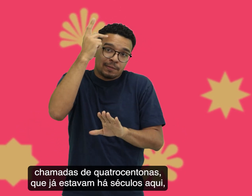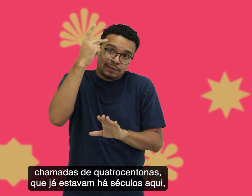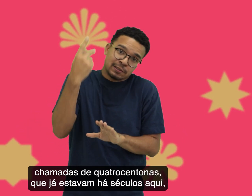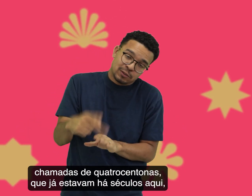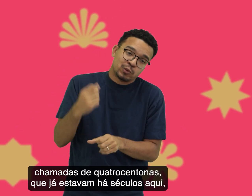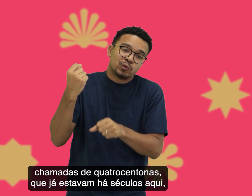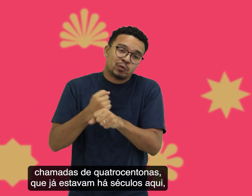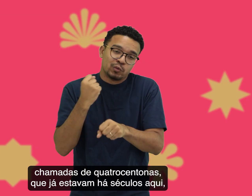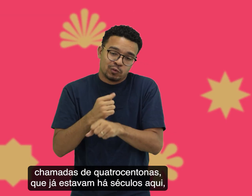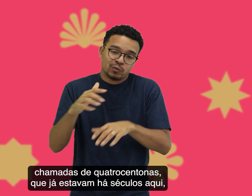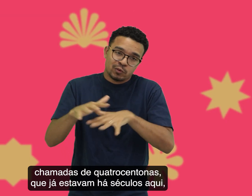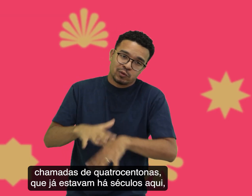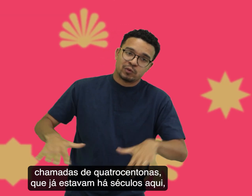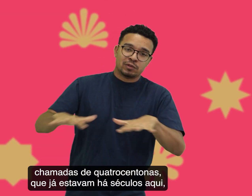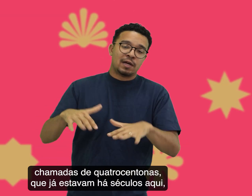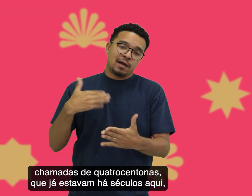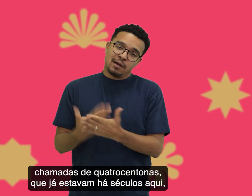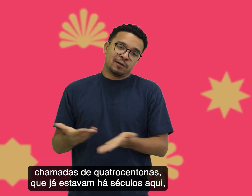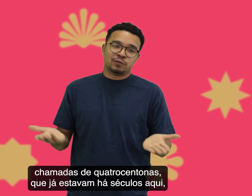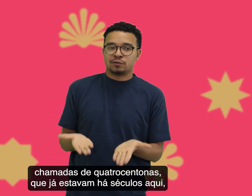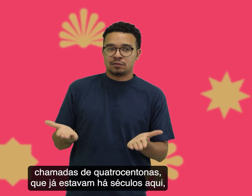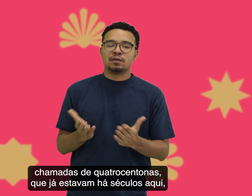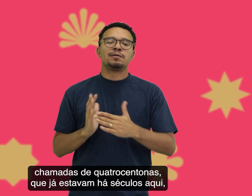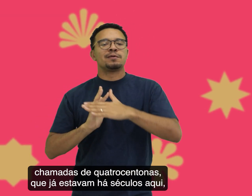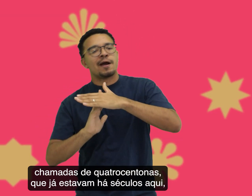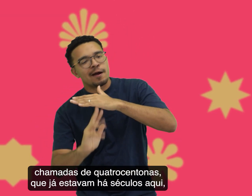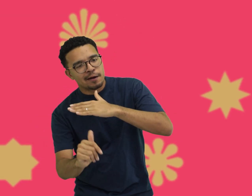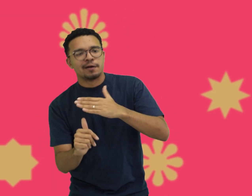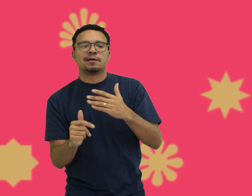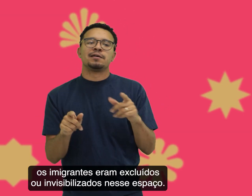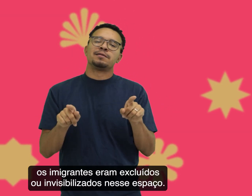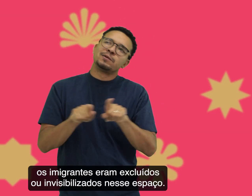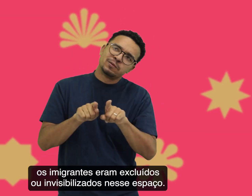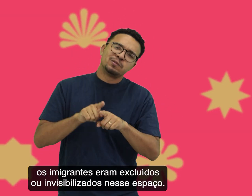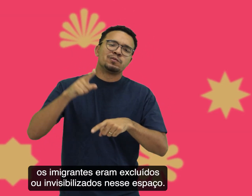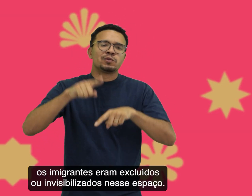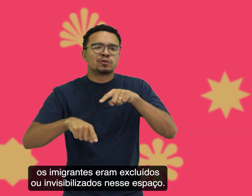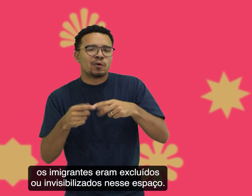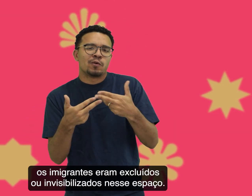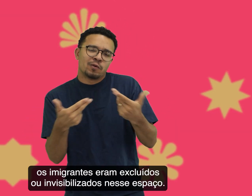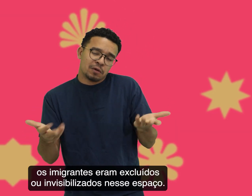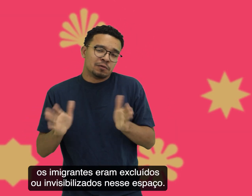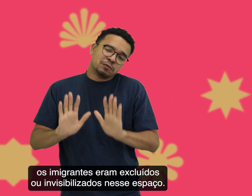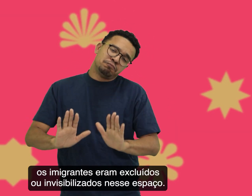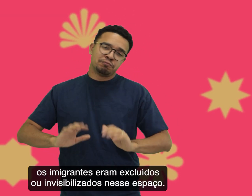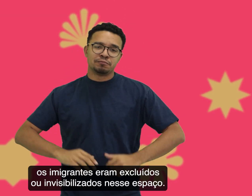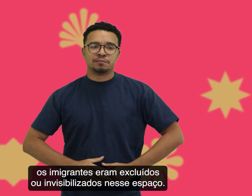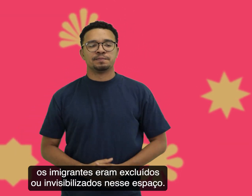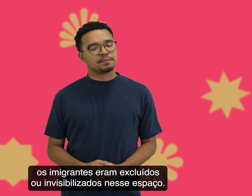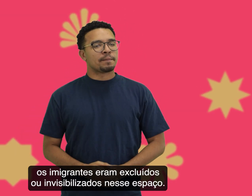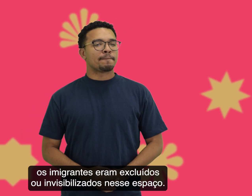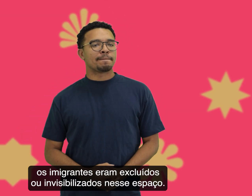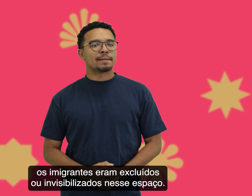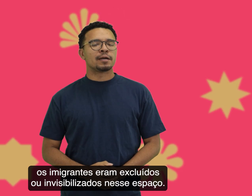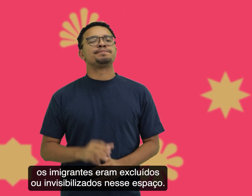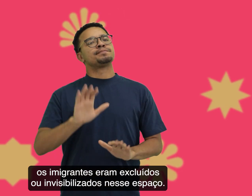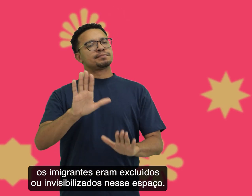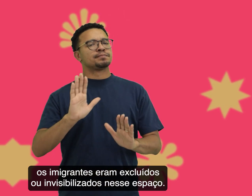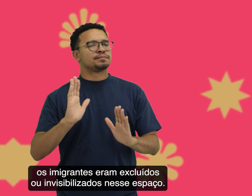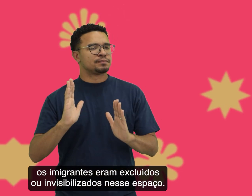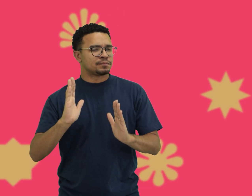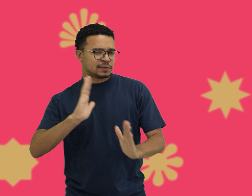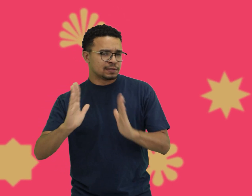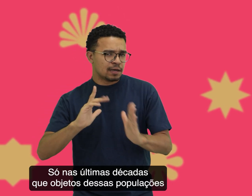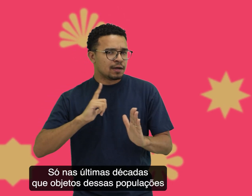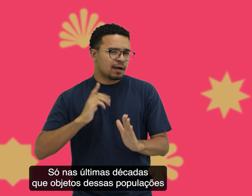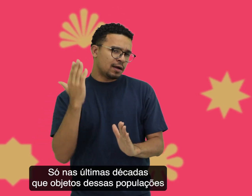elites paulistas, chamadas de quatrocentonas, que já estavam há séculos aqui, os imigrantes eram excluídos ou